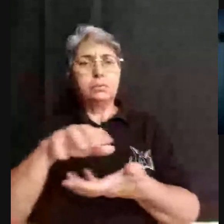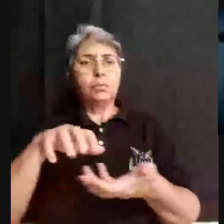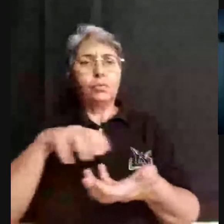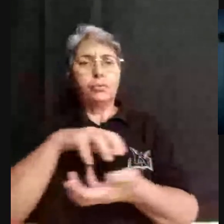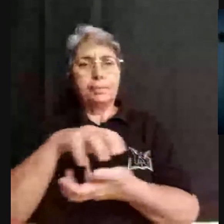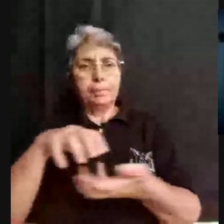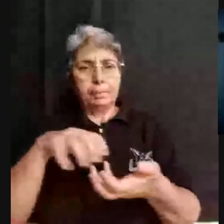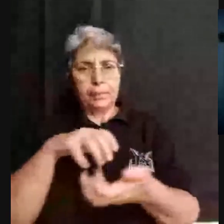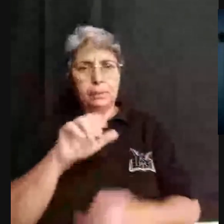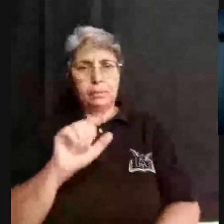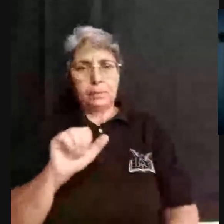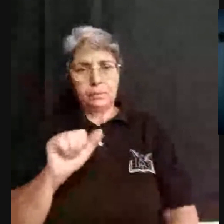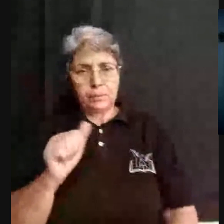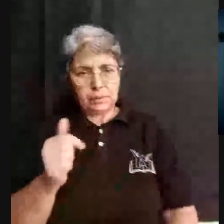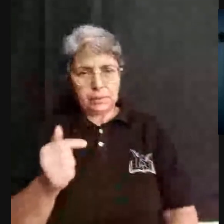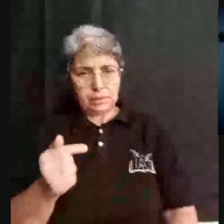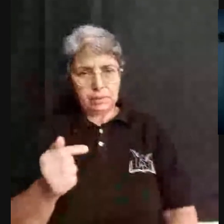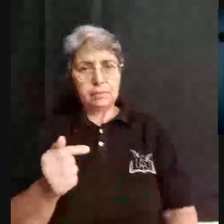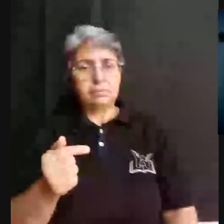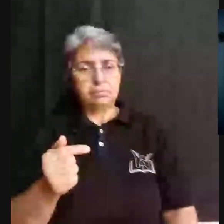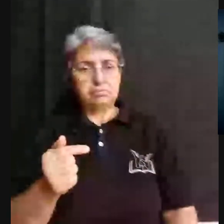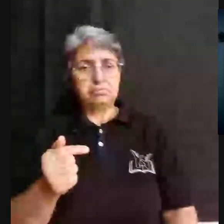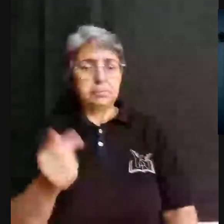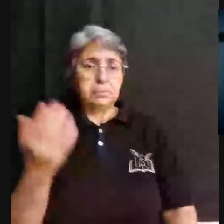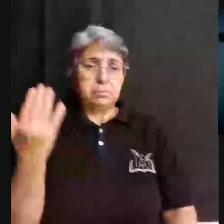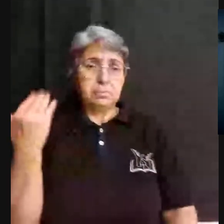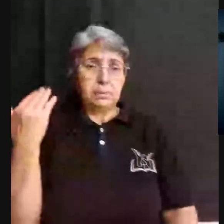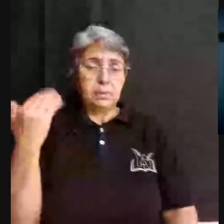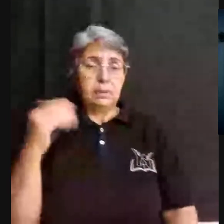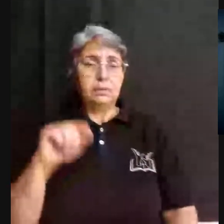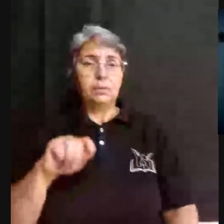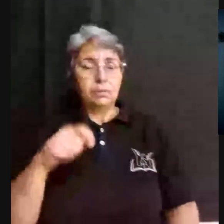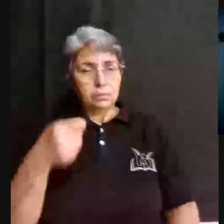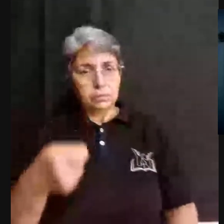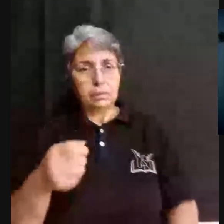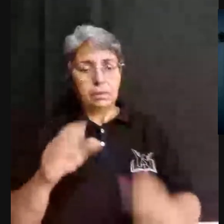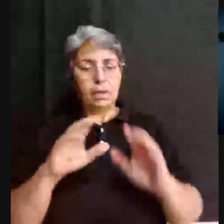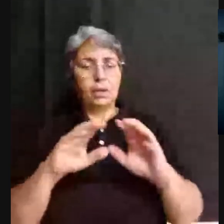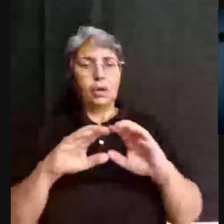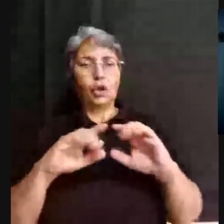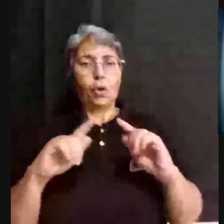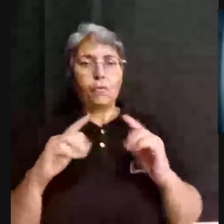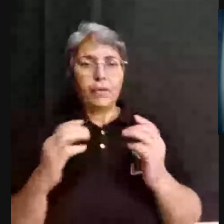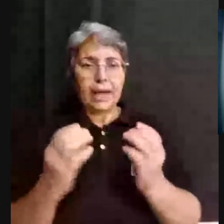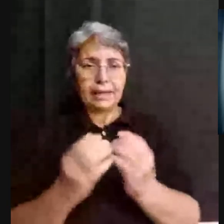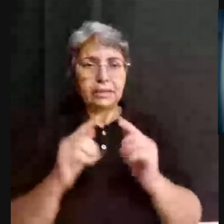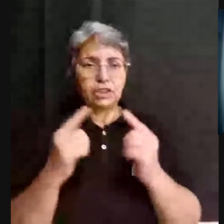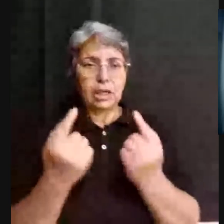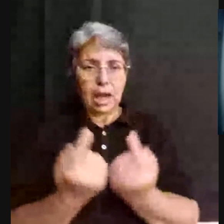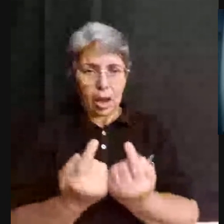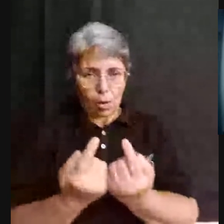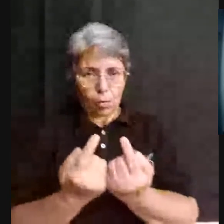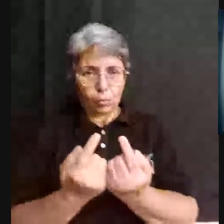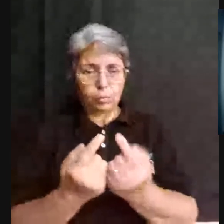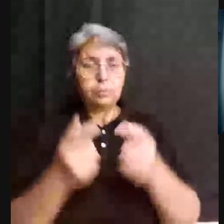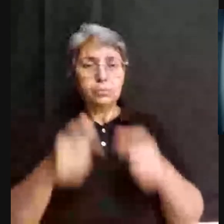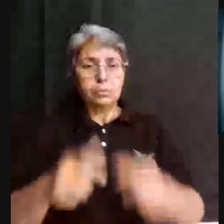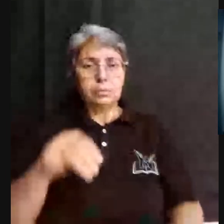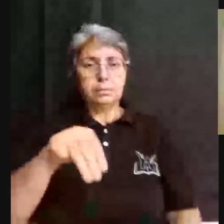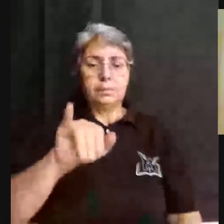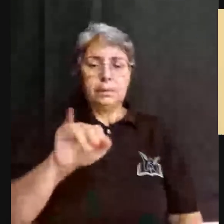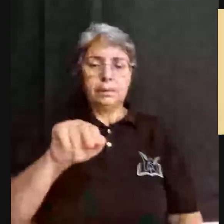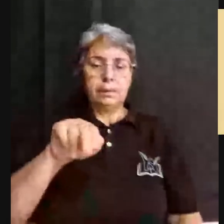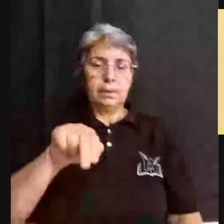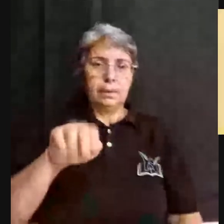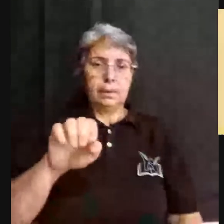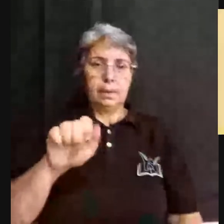Igreja Adventista do Sétimo Dia, que foi a Conferência Geral de Minneapolis em 1888. Nessa apresentação,